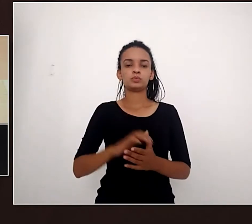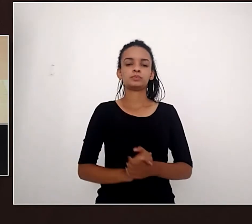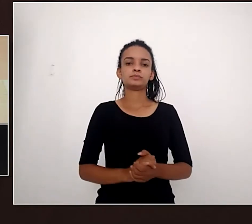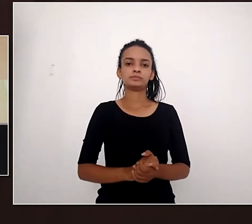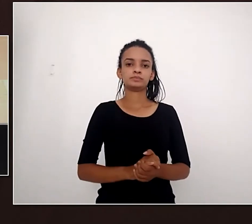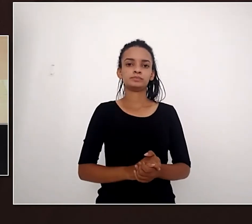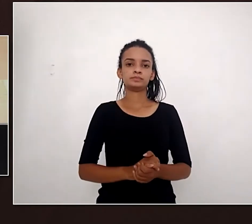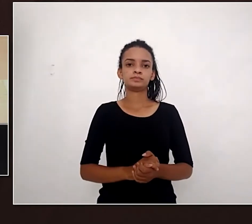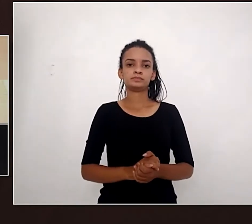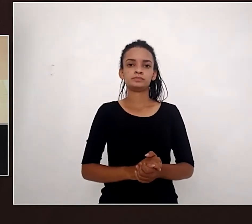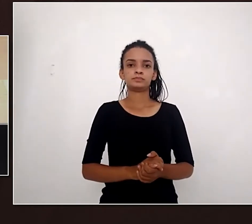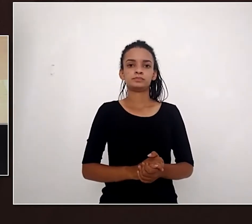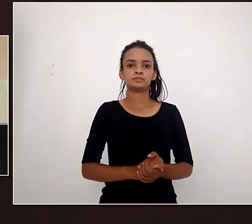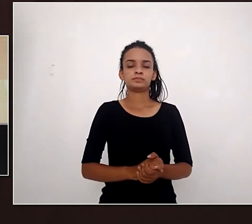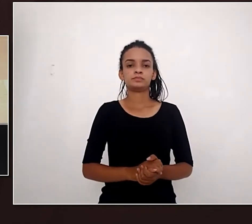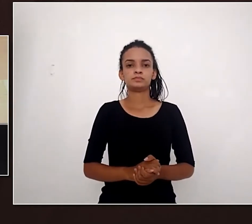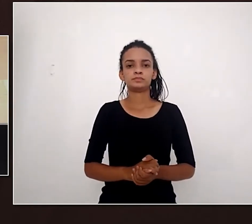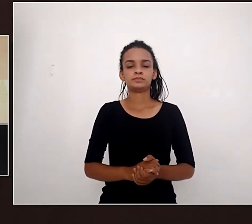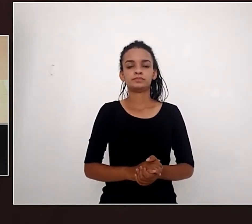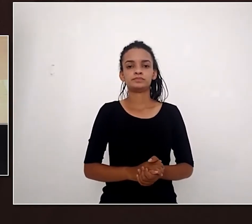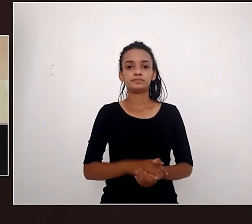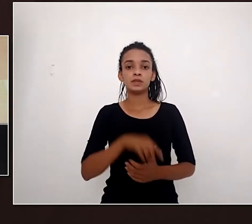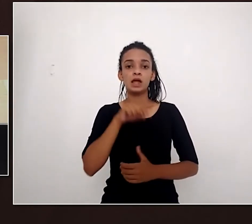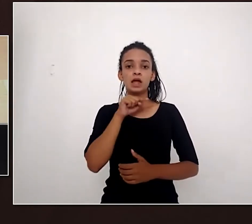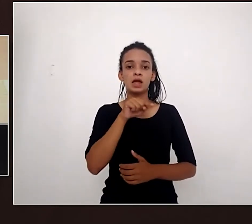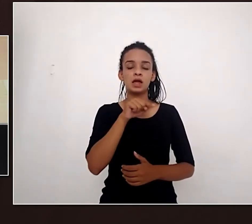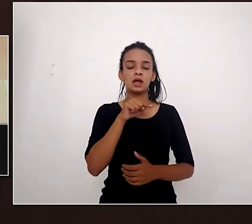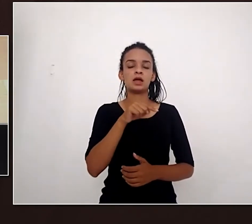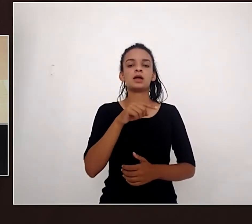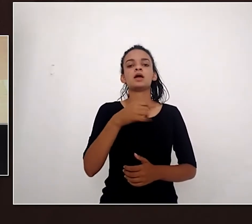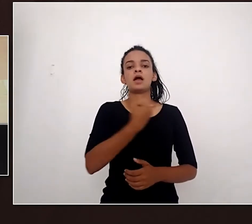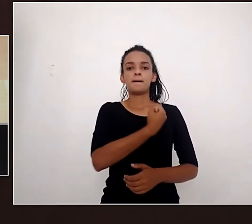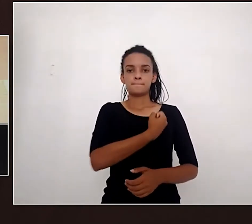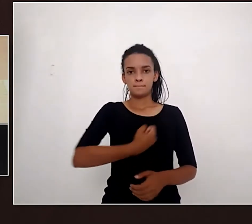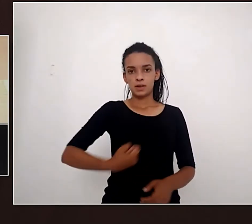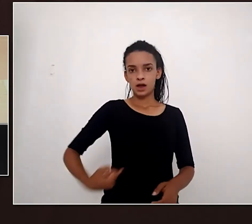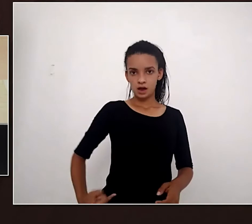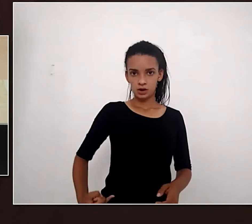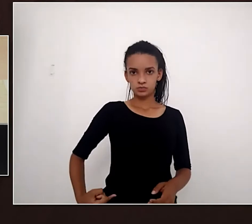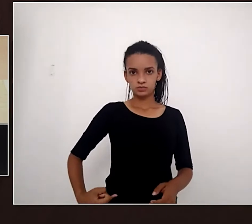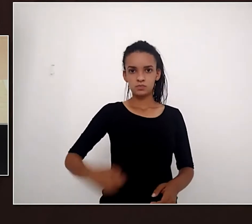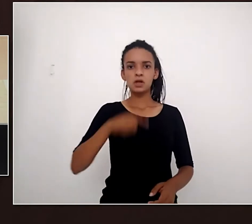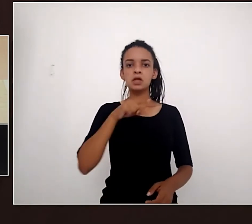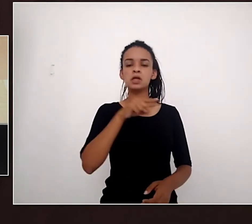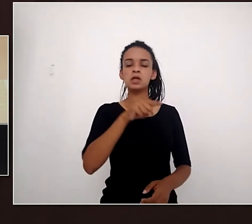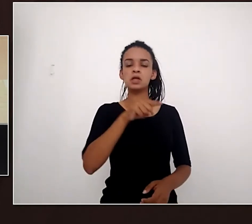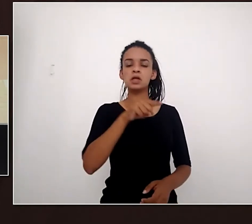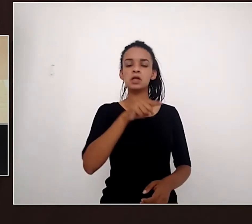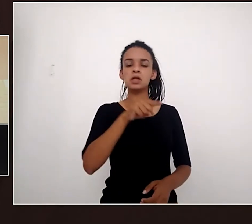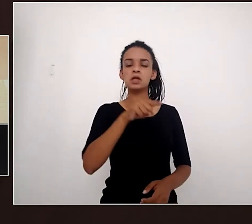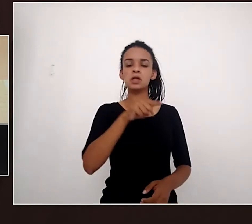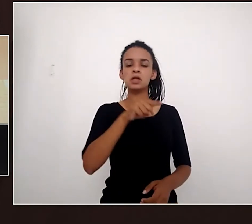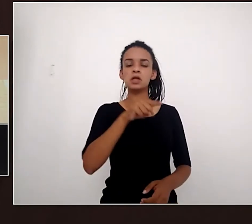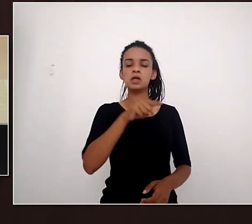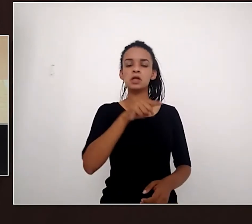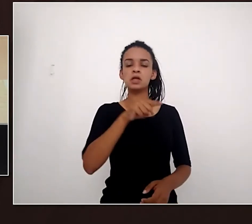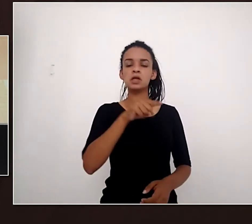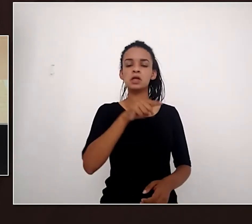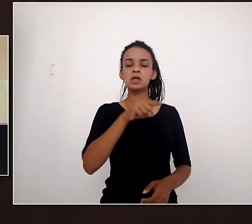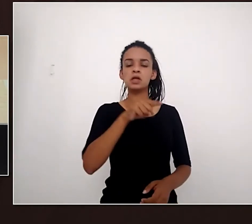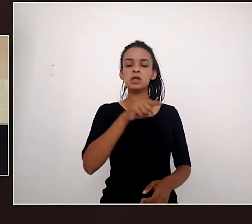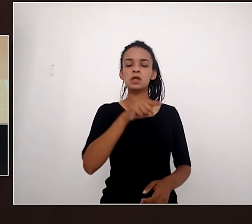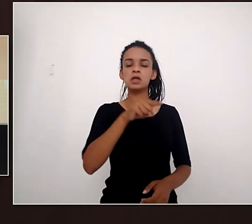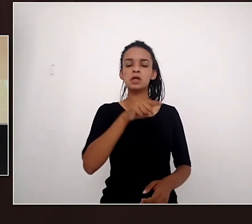pelo Senado como imperador. E ele era um homem de reputação imaculada. Ele era um homem,